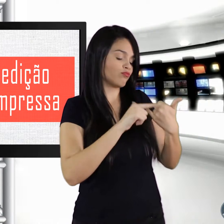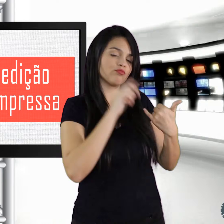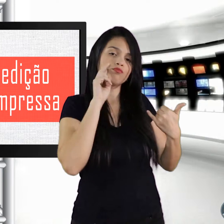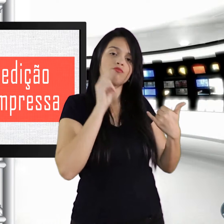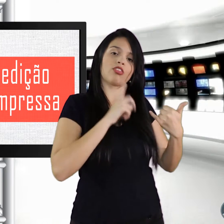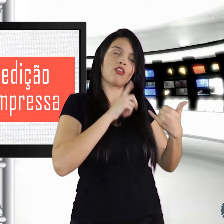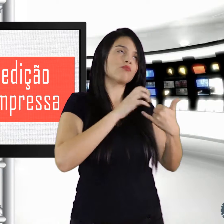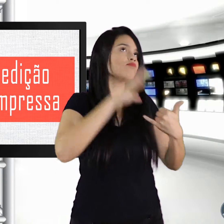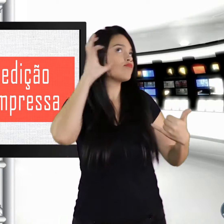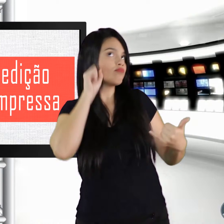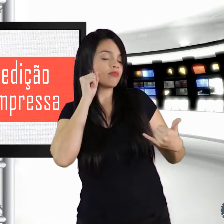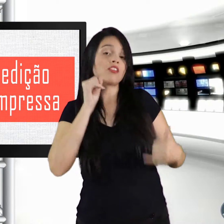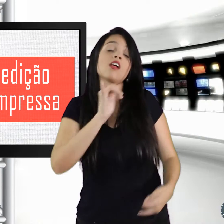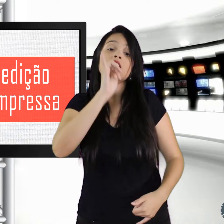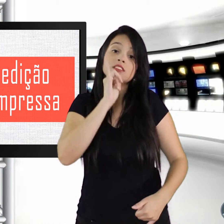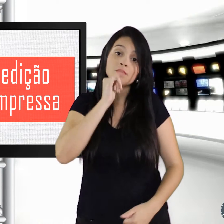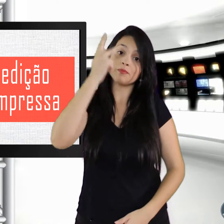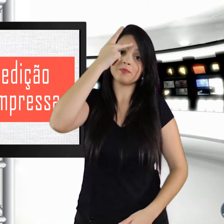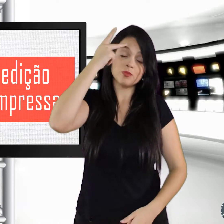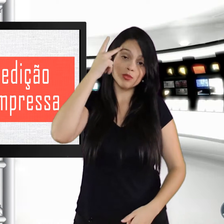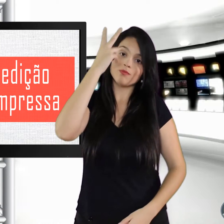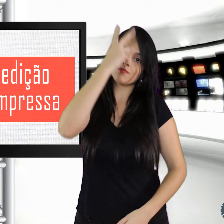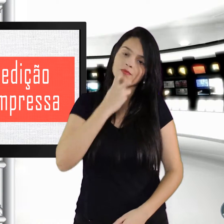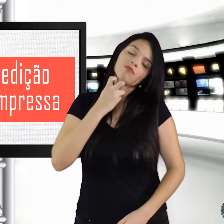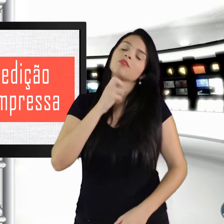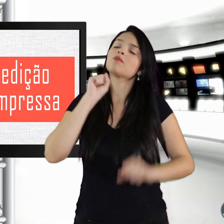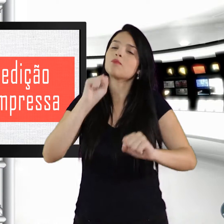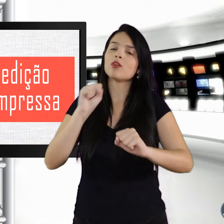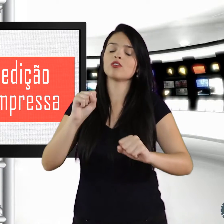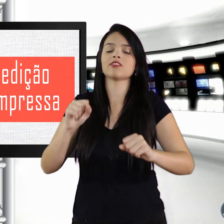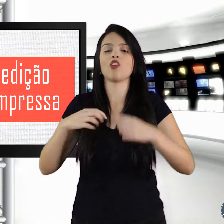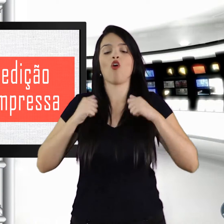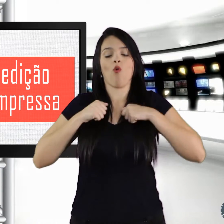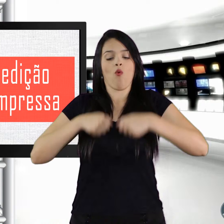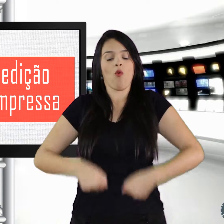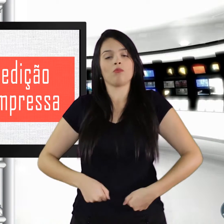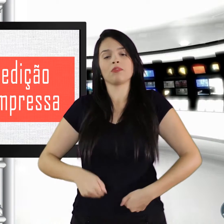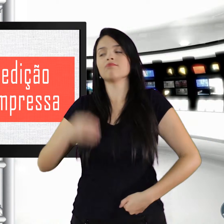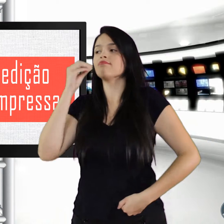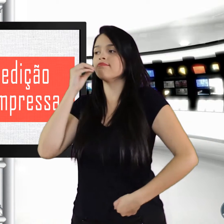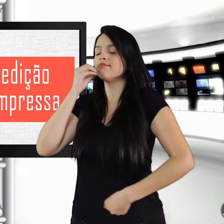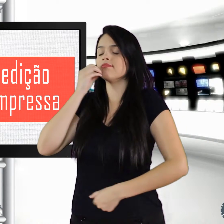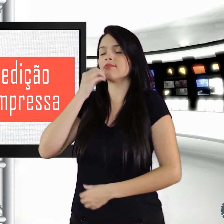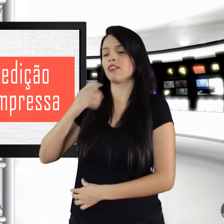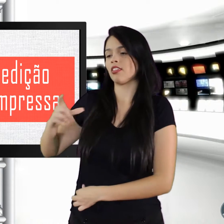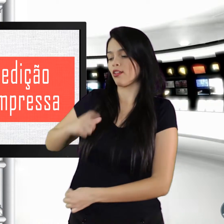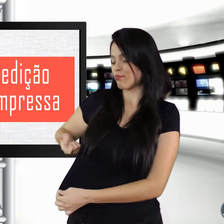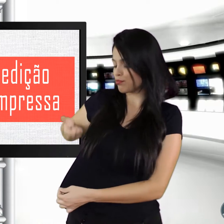pessoas com deficiência visual, pode ser usado a impressão de etiquetas de vestuário. Possibilita colocar informações